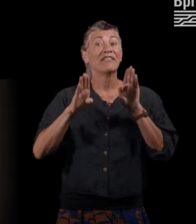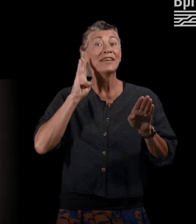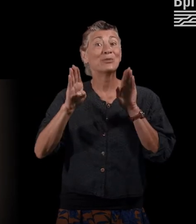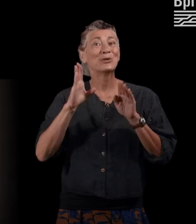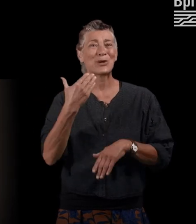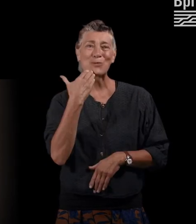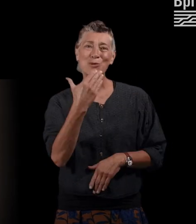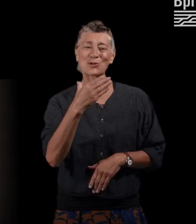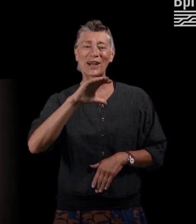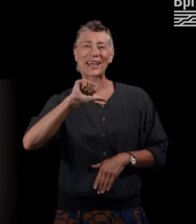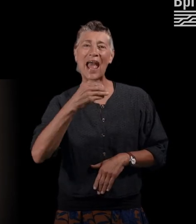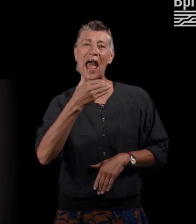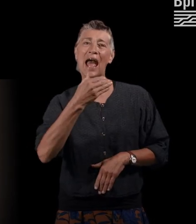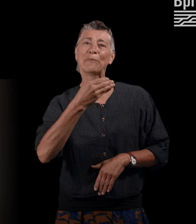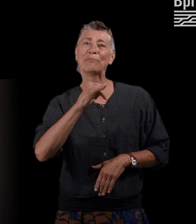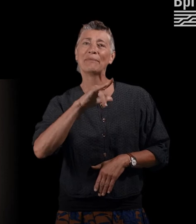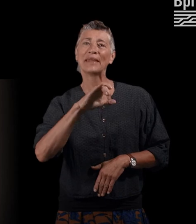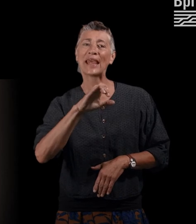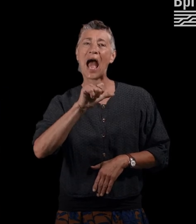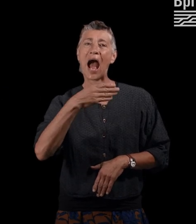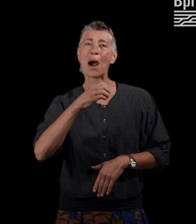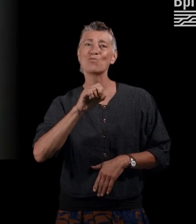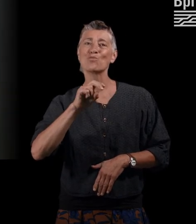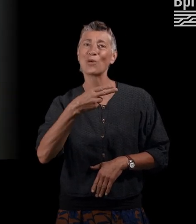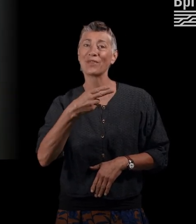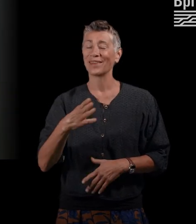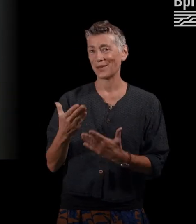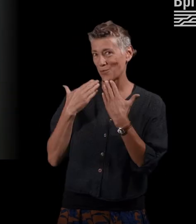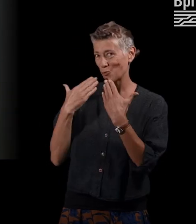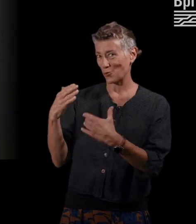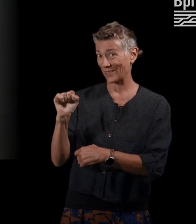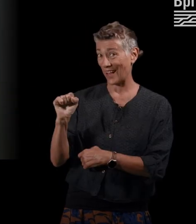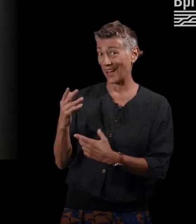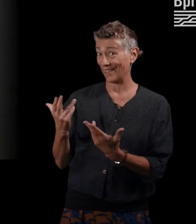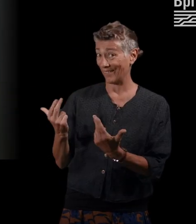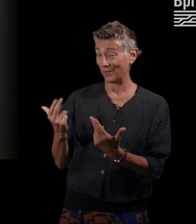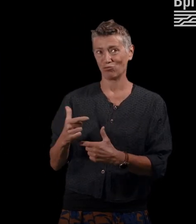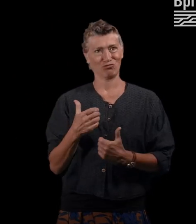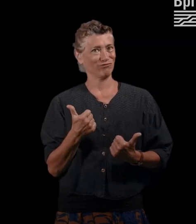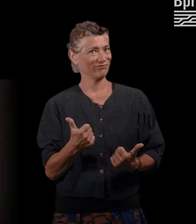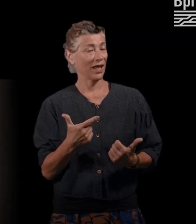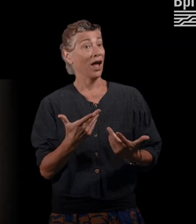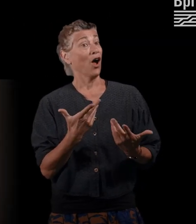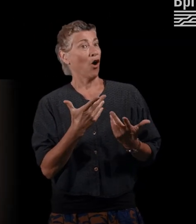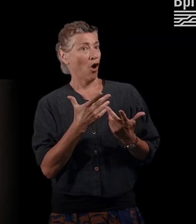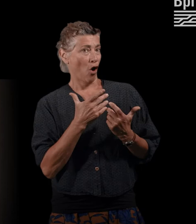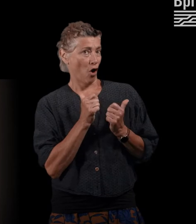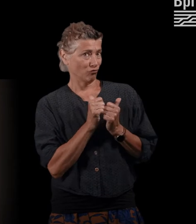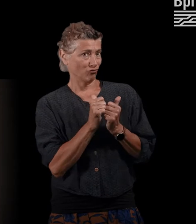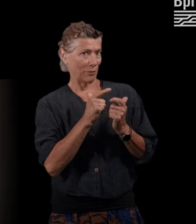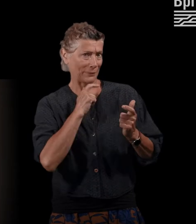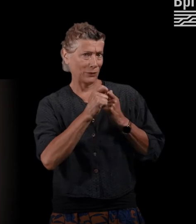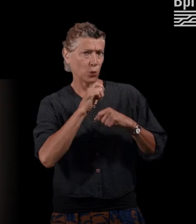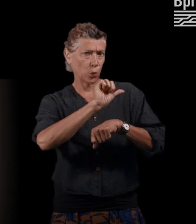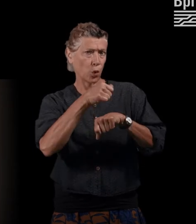sur Facebook. Bonjour Camille Amoun. Bonjour Sarah, comment c'est allez-vous? Avec, mais très très bien, c'est avec vous que nous